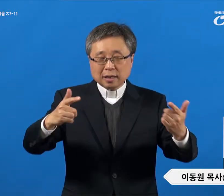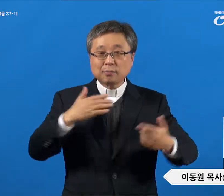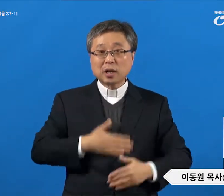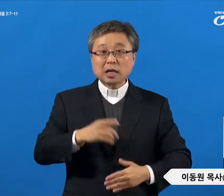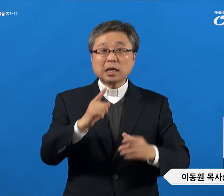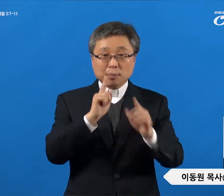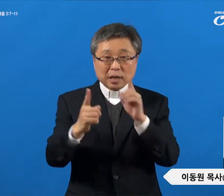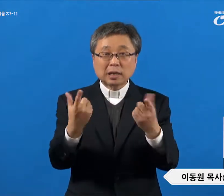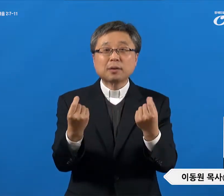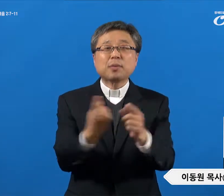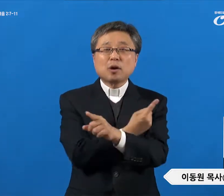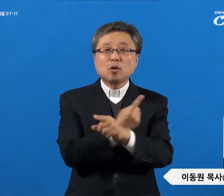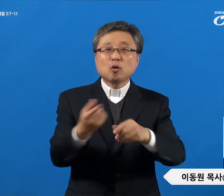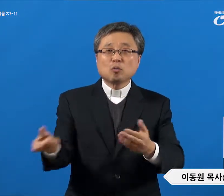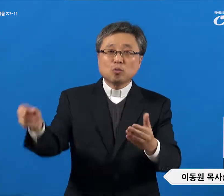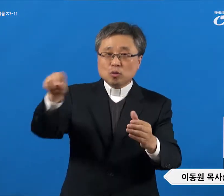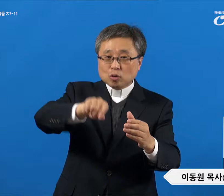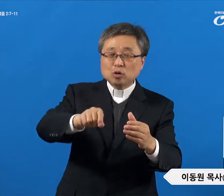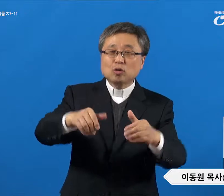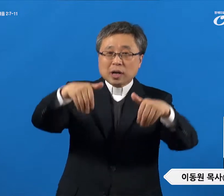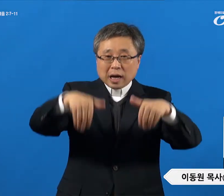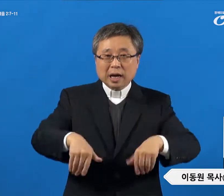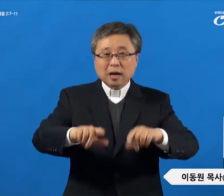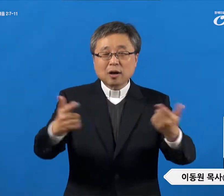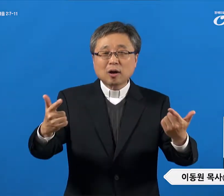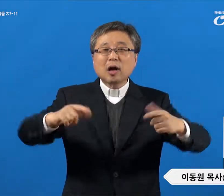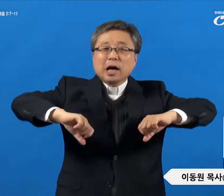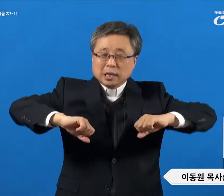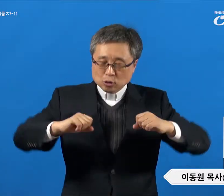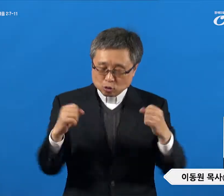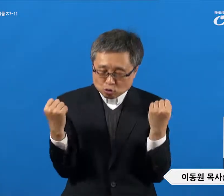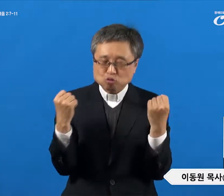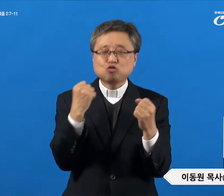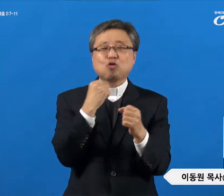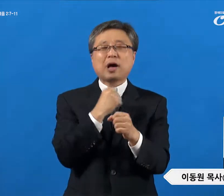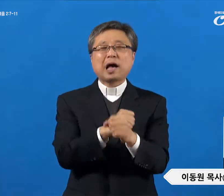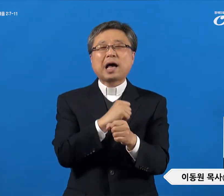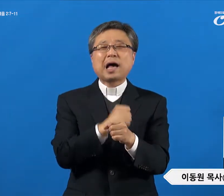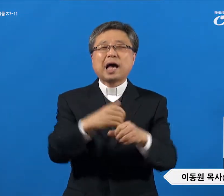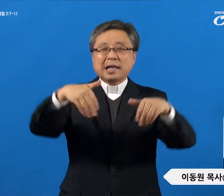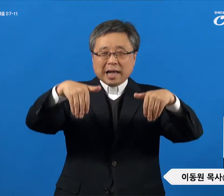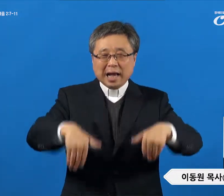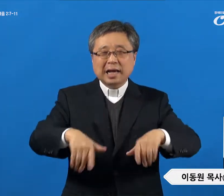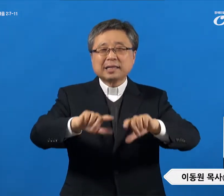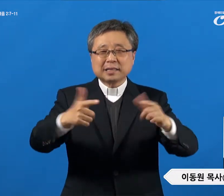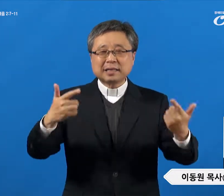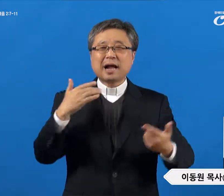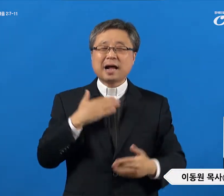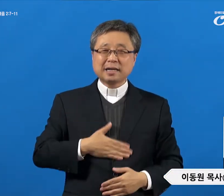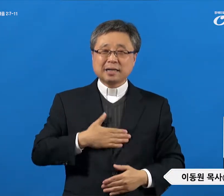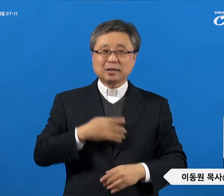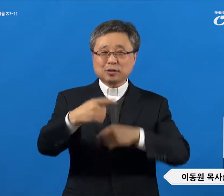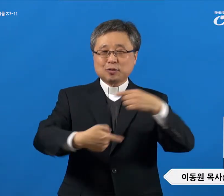싶어요. 물 떠온 하인들을 이 말 대신에 순종한 하인들은 알더라. 따라서 하세요.